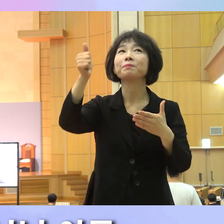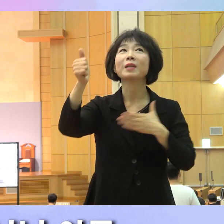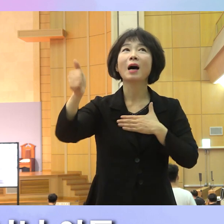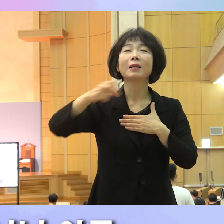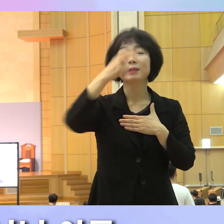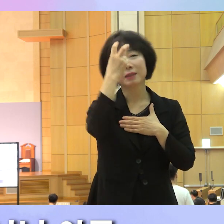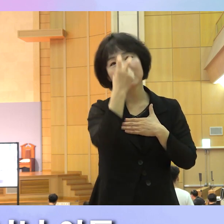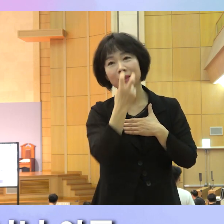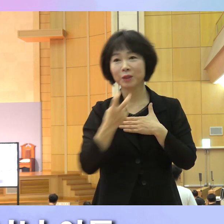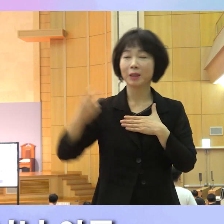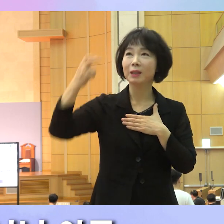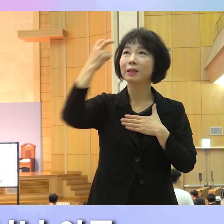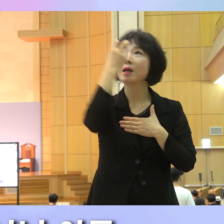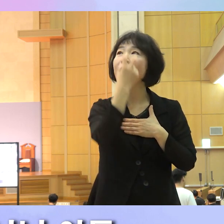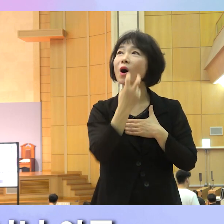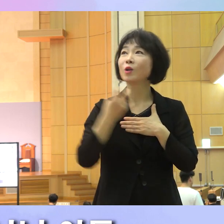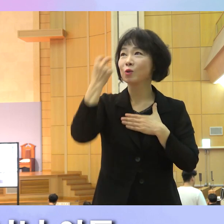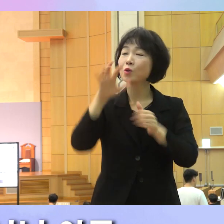주님 나를